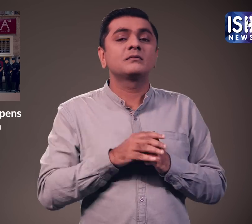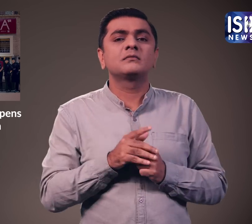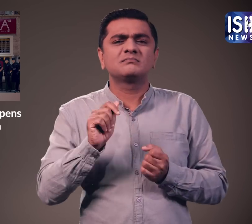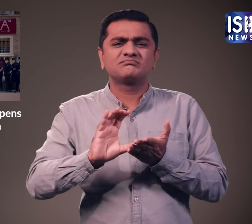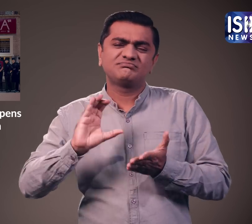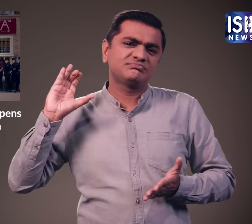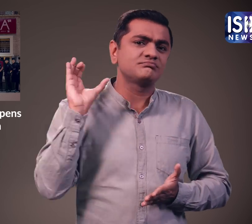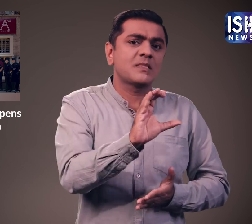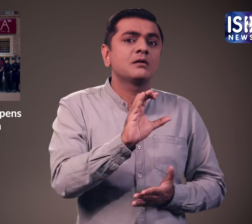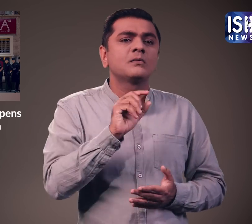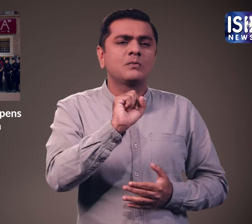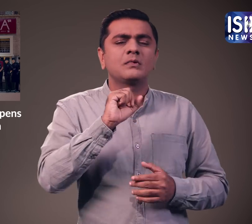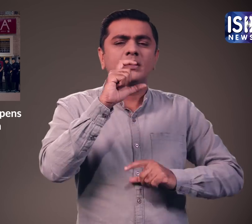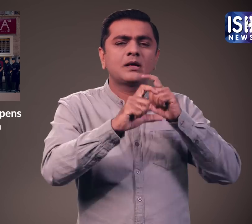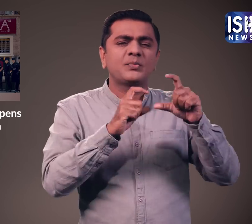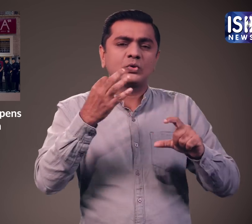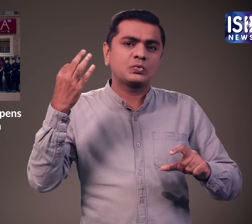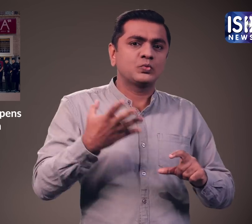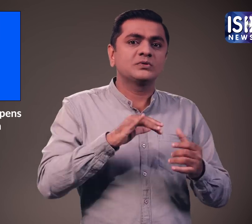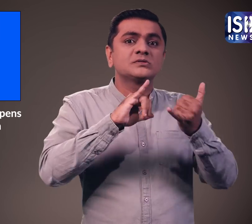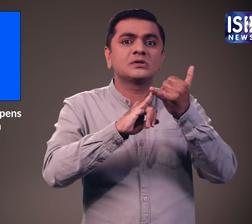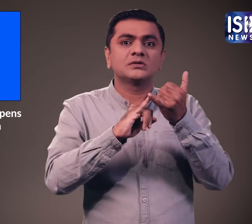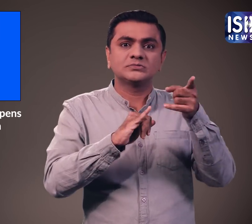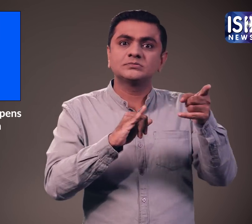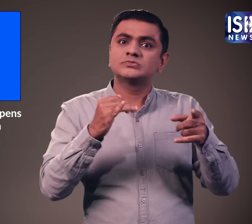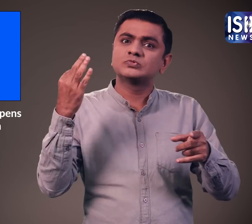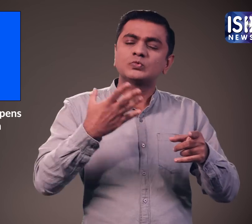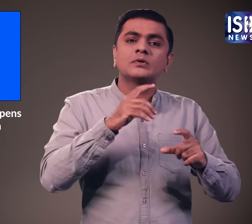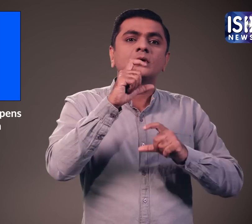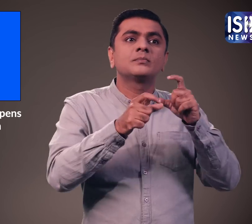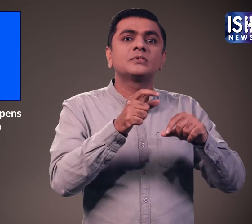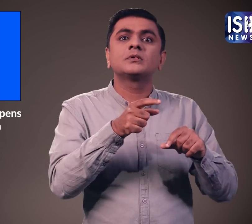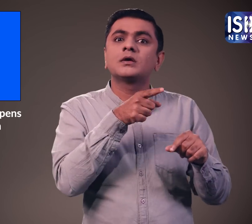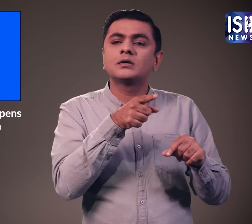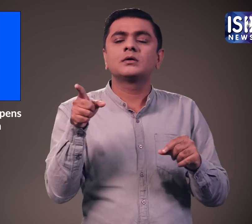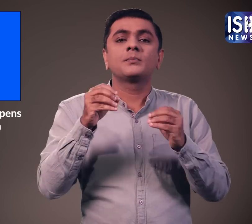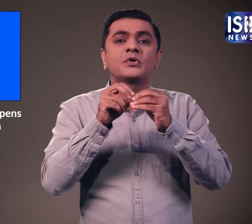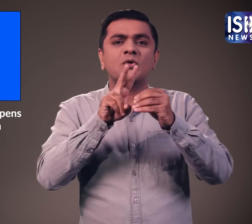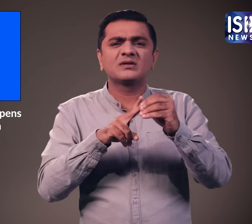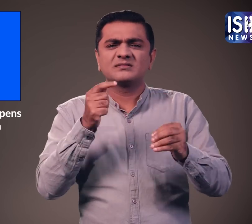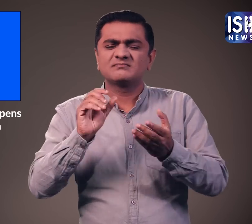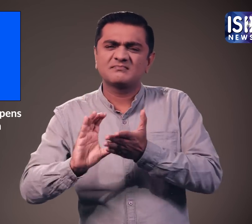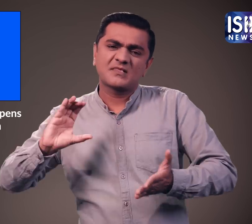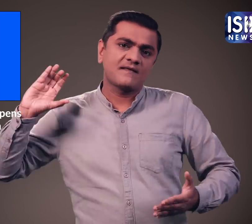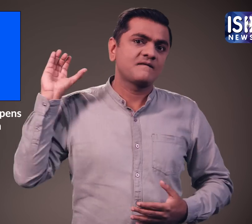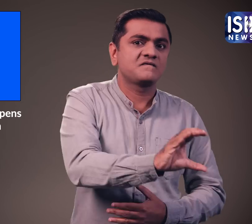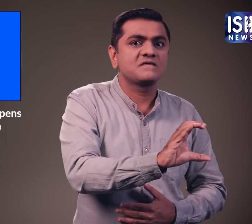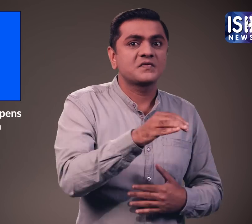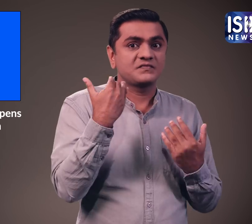उन्होंने सही कॉइन नामक स्टार्टप कंपनी में भी निवेश किया है। जो क्रिप्टो करंसी के समद में समाचार